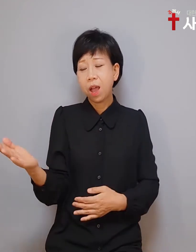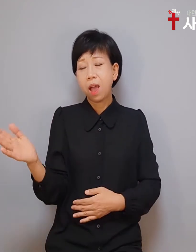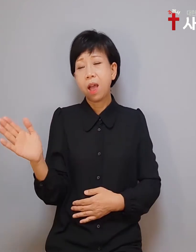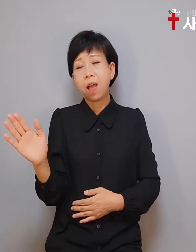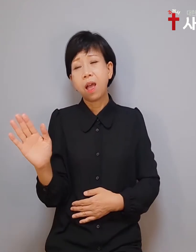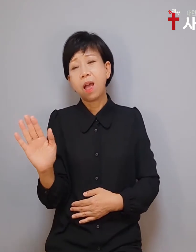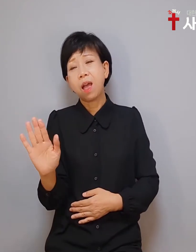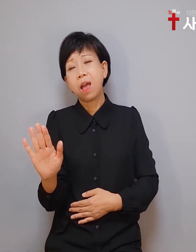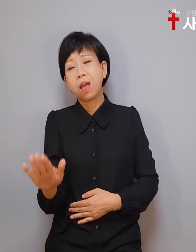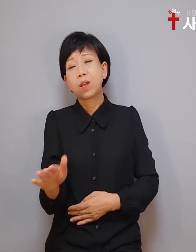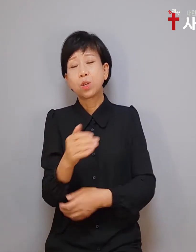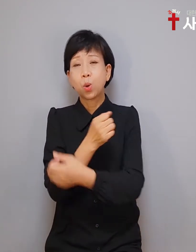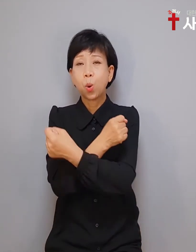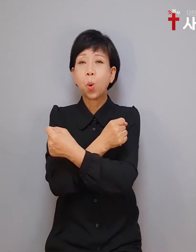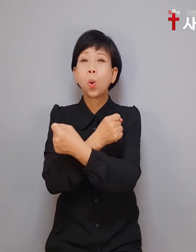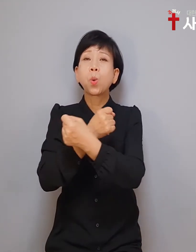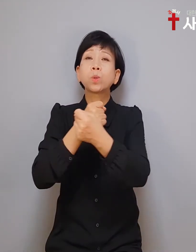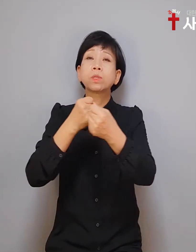사오나